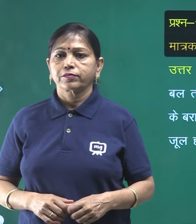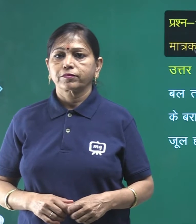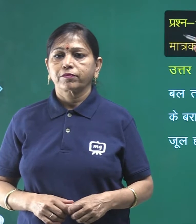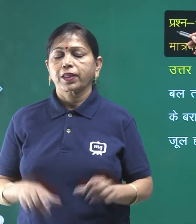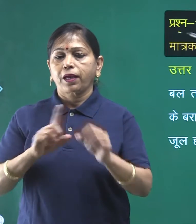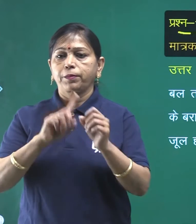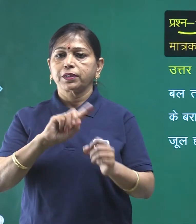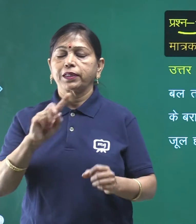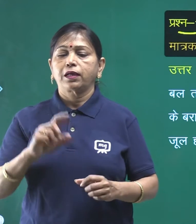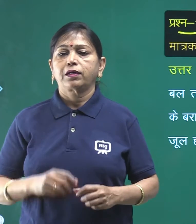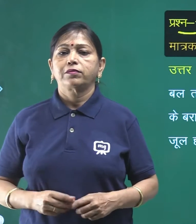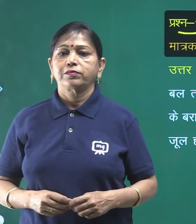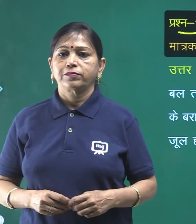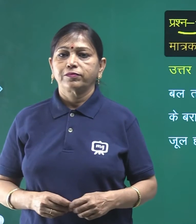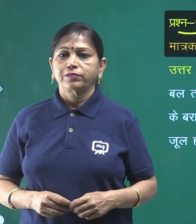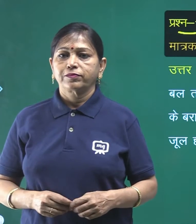प्रश्न 11,